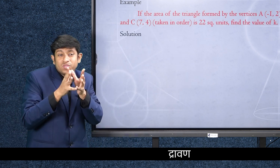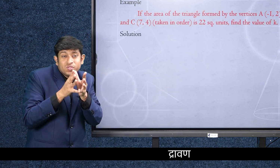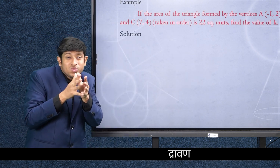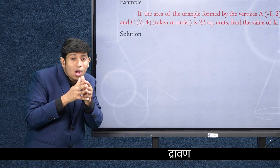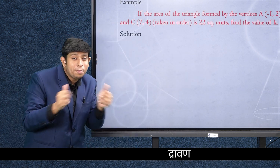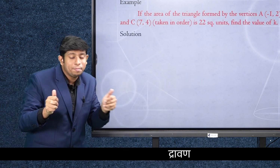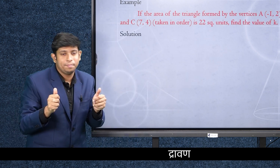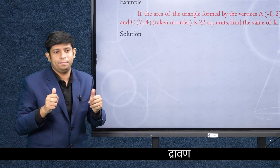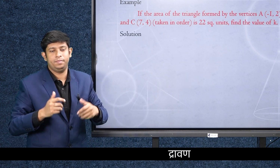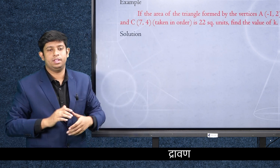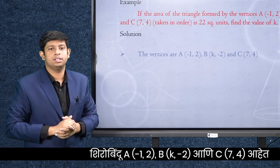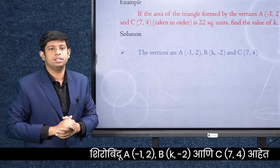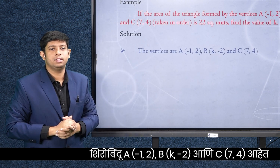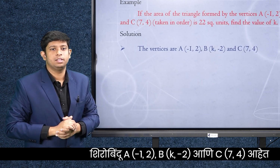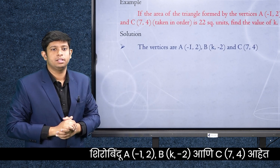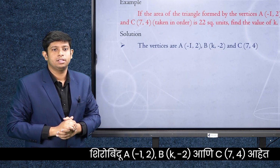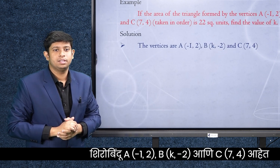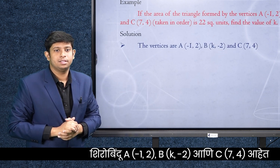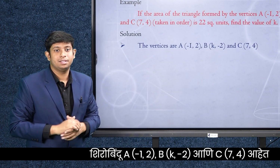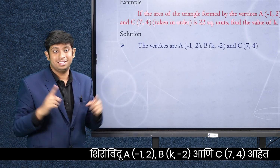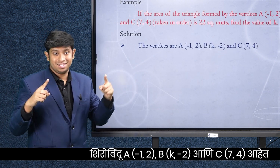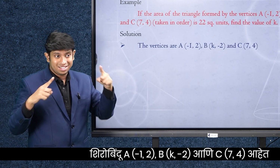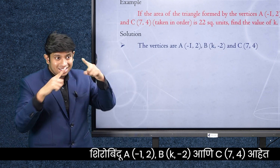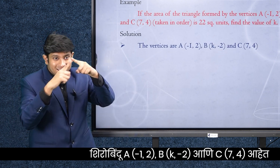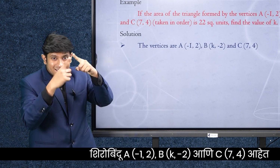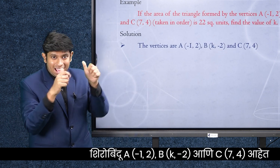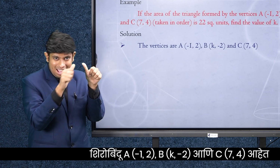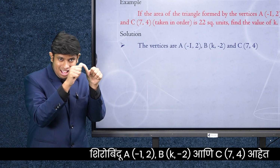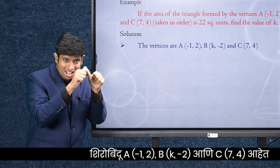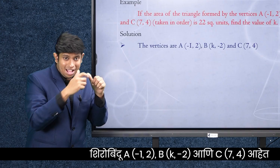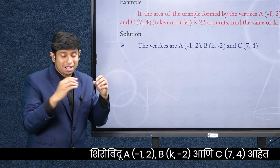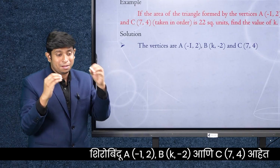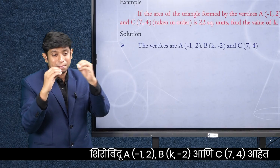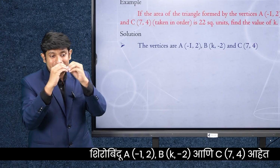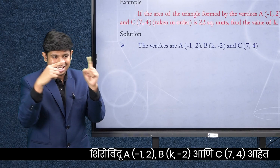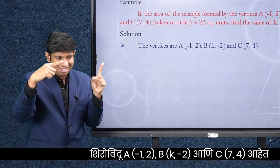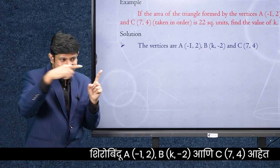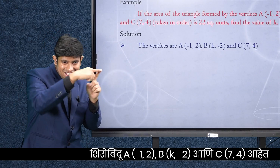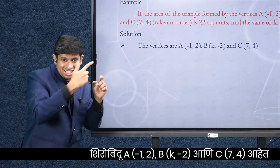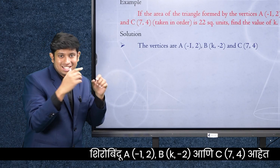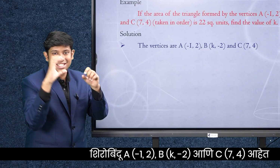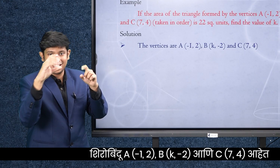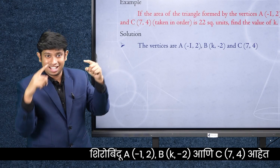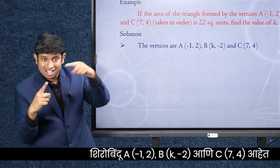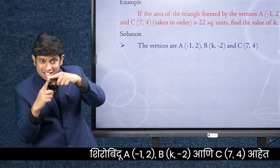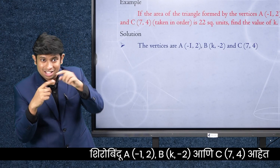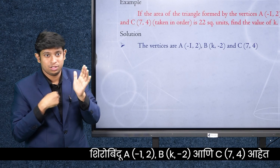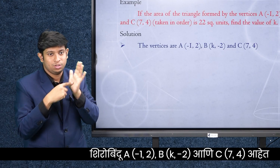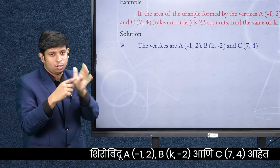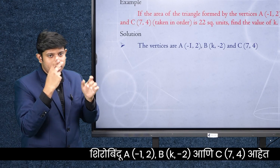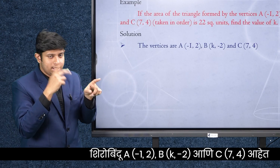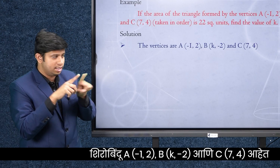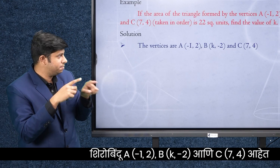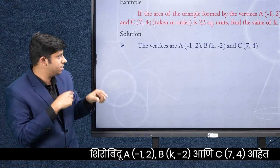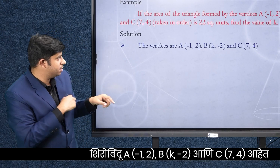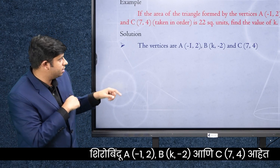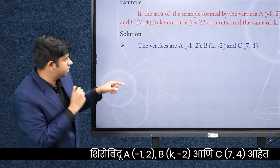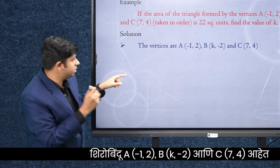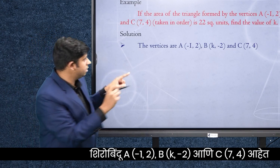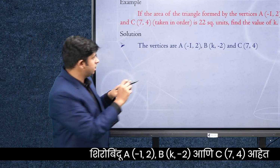द्रावण शिरोबिंदू a minus 1, 2, b k minus 2, c 7 आणि